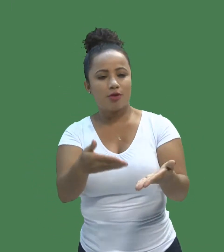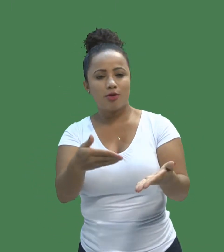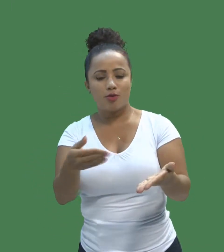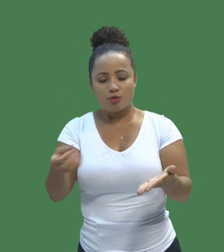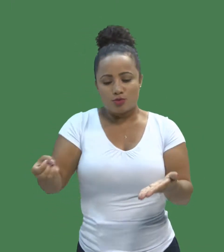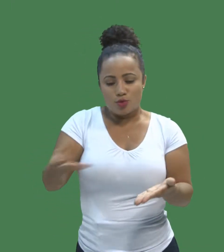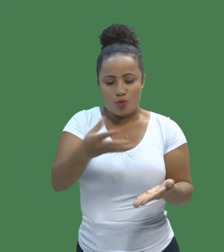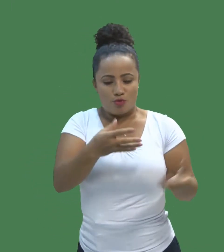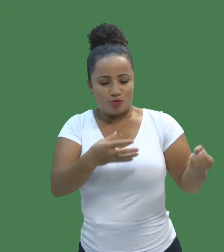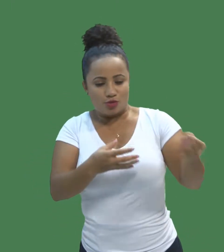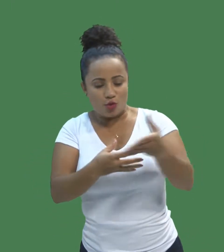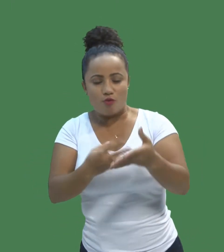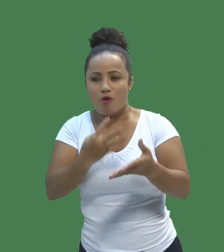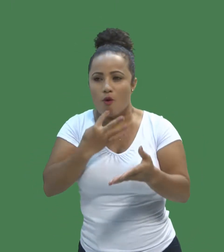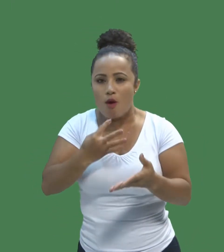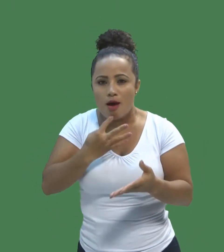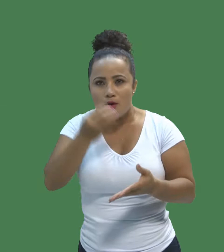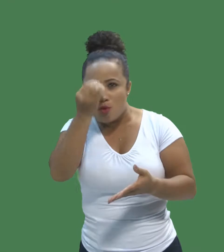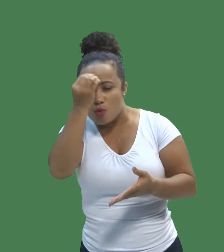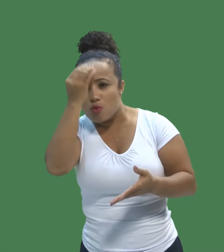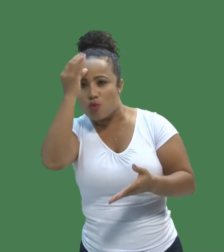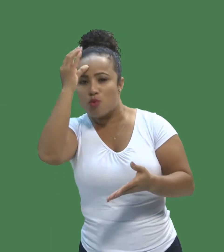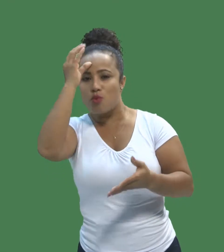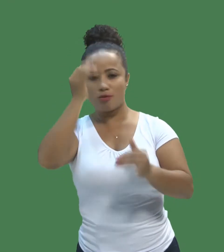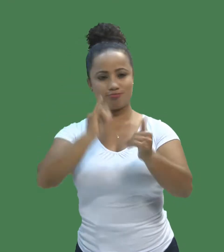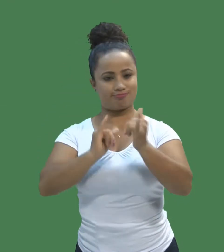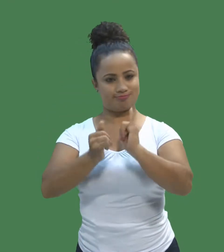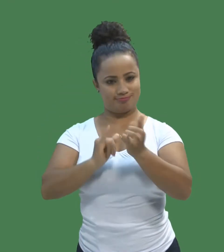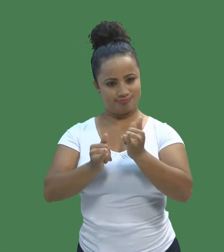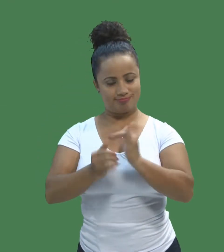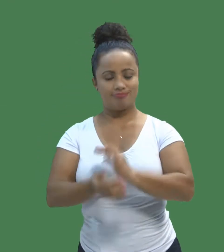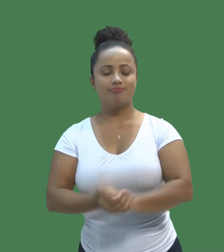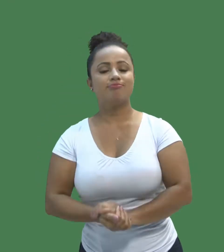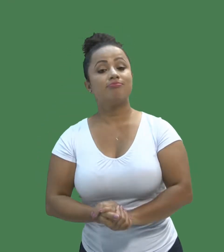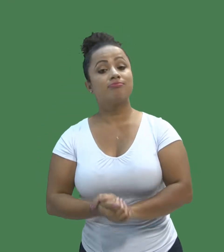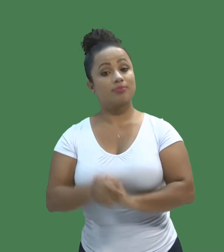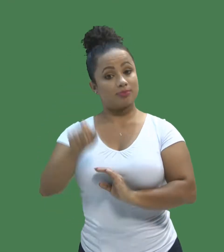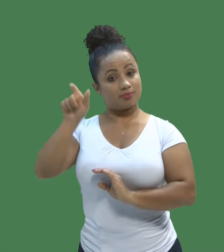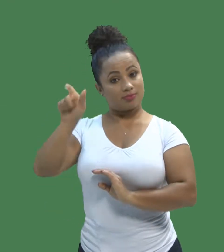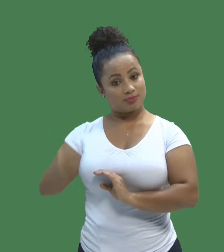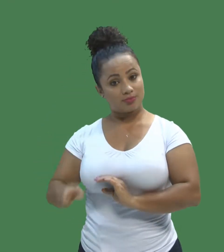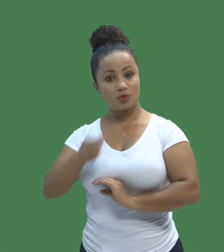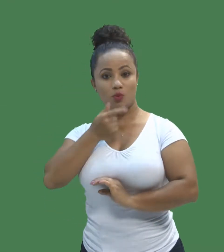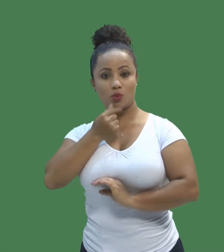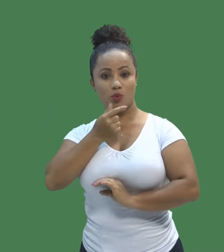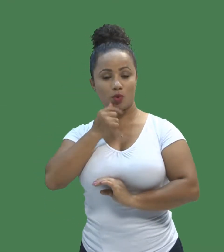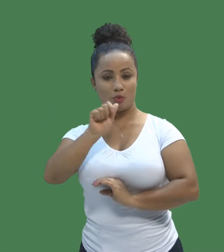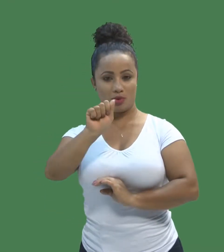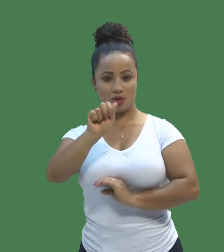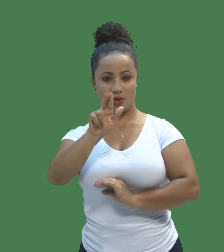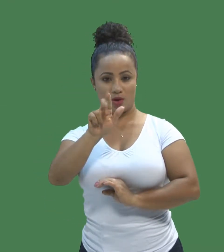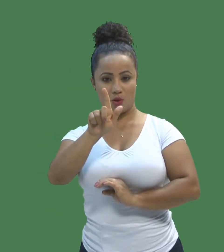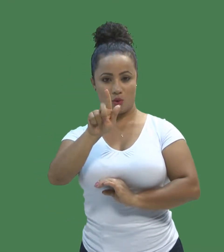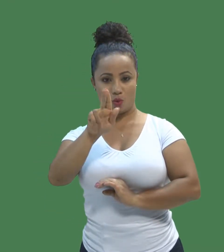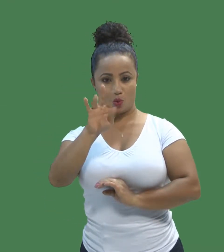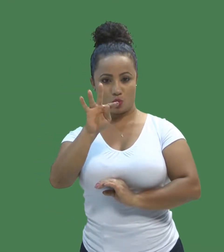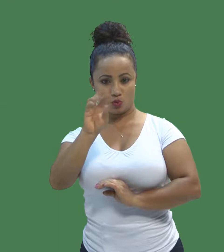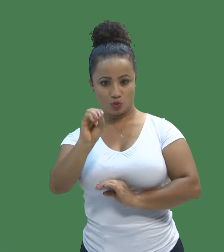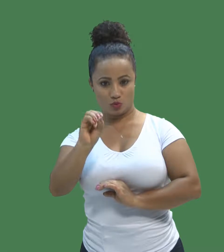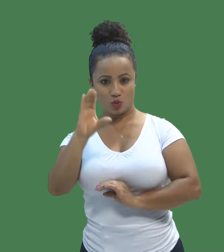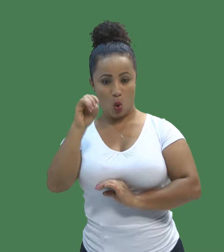esta aventura nos labirintos do saber. Criador da sociologia e